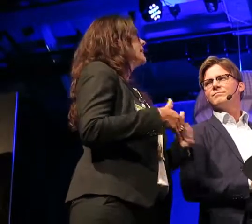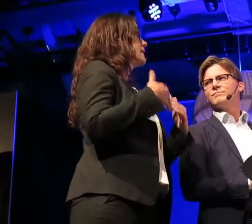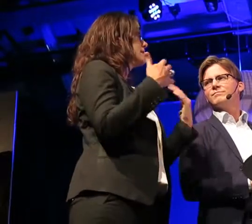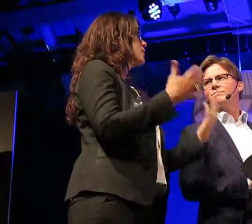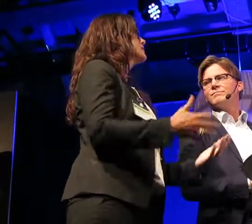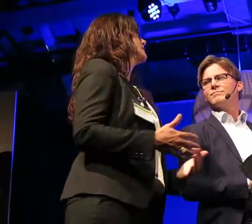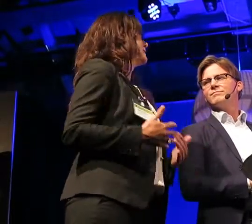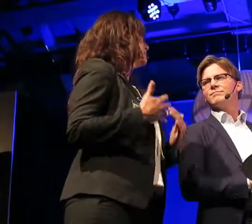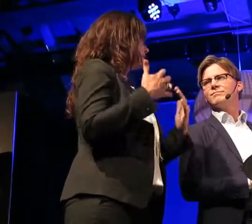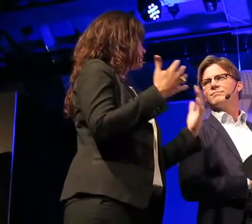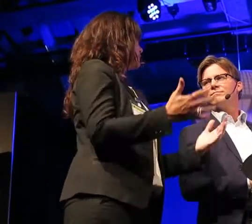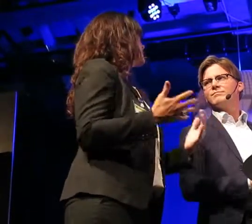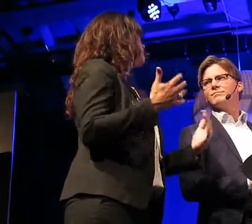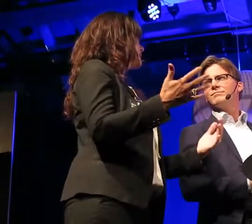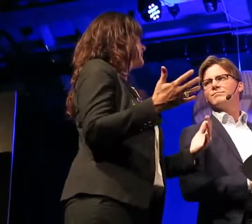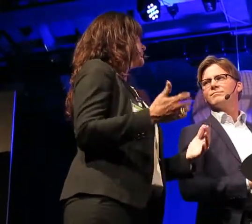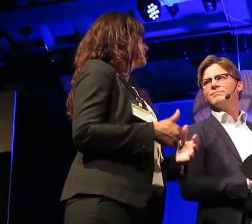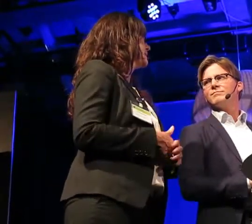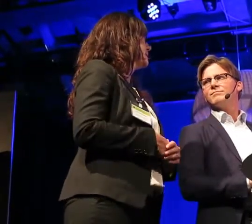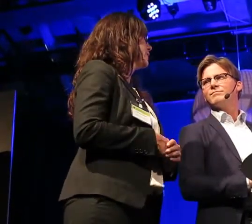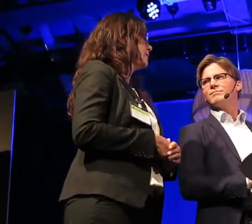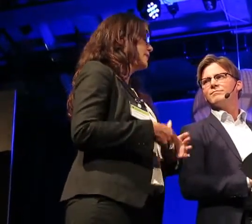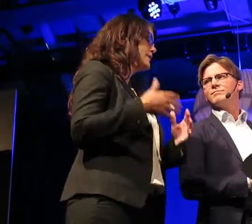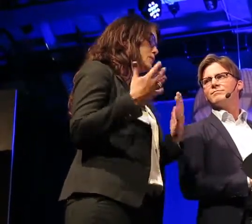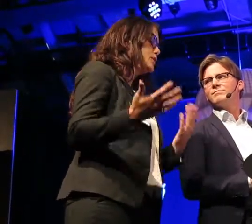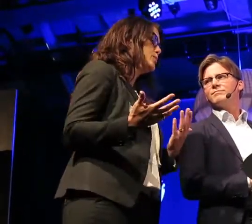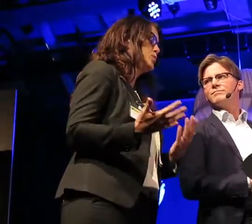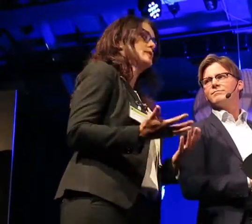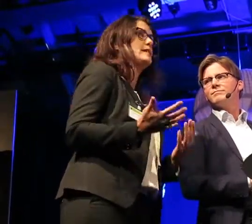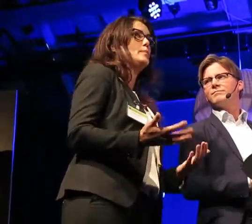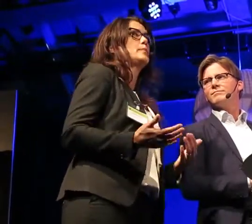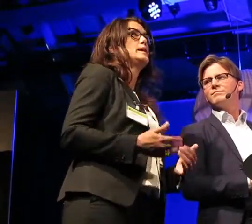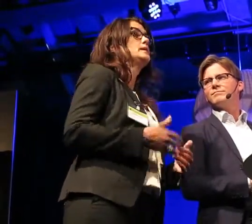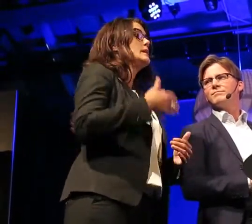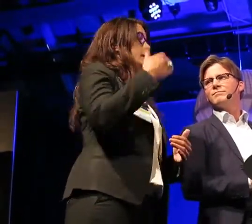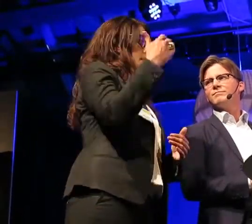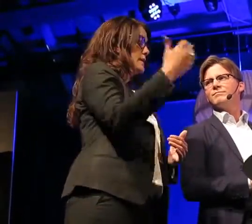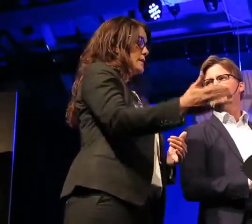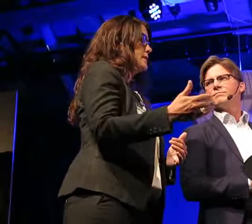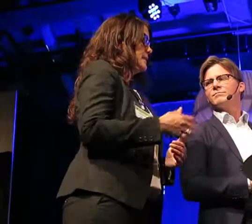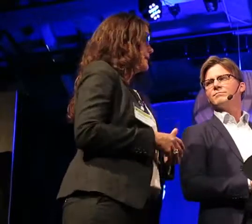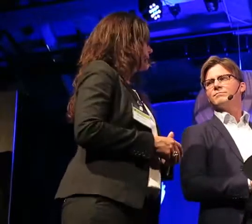Miljöpartiet. Det tar steg åt rätt håll och det går hela tiden i alla fall. Men vi höll på att tappa